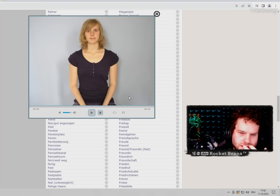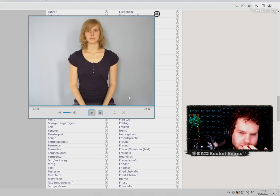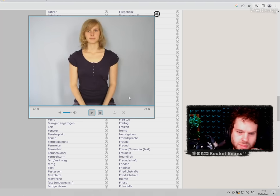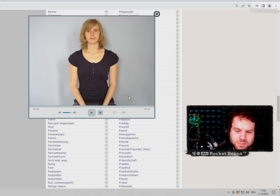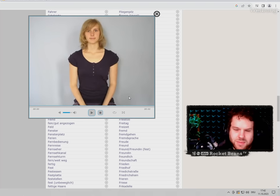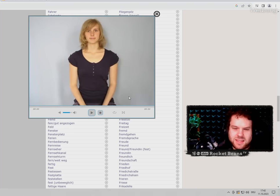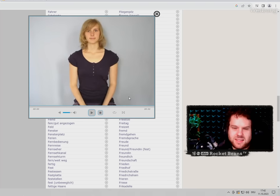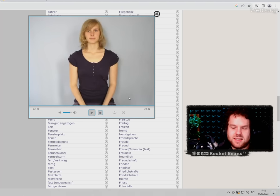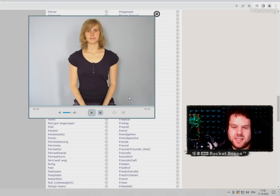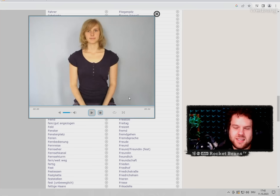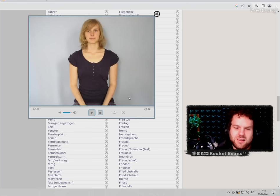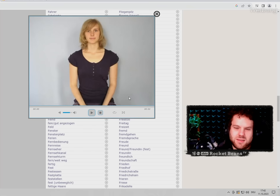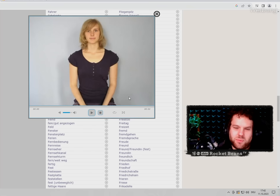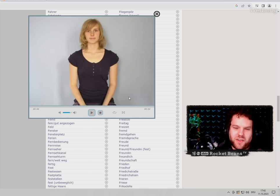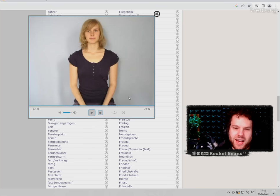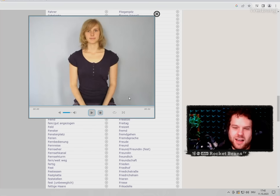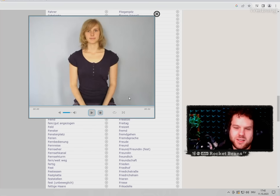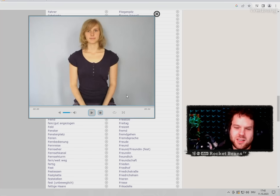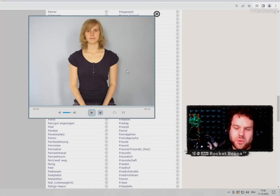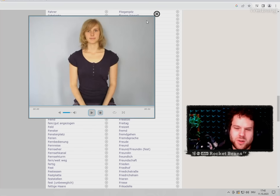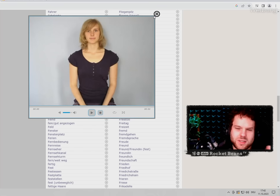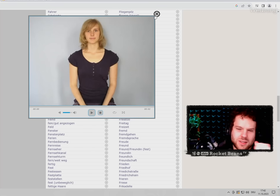Man zieht sich einen Pfeil aus der Brust?